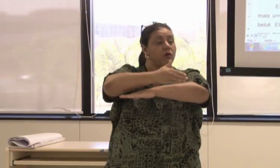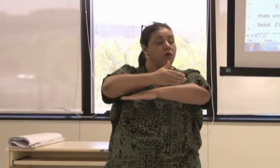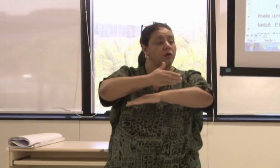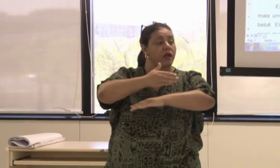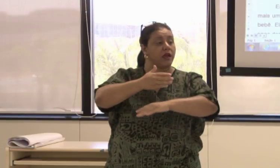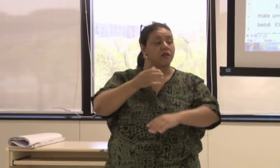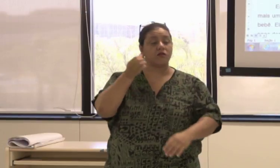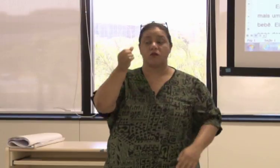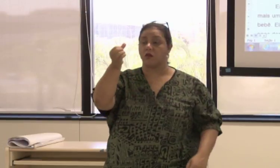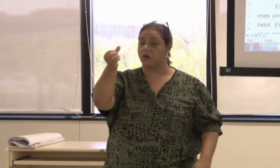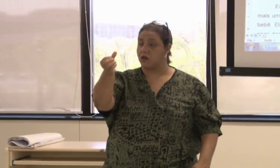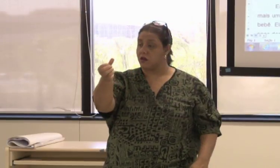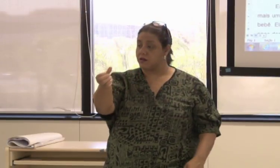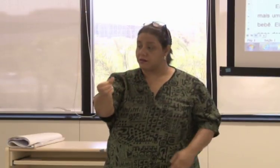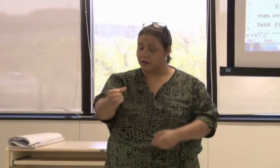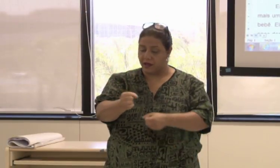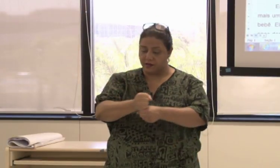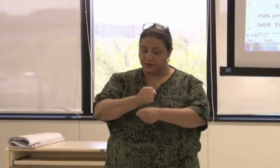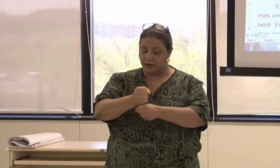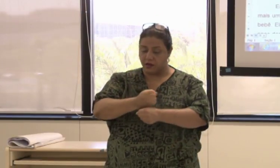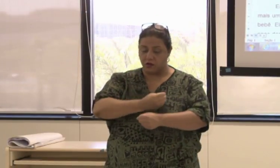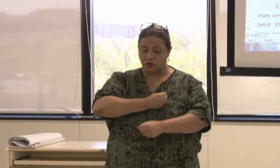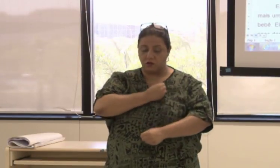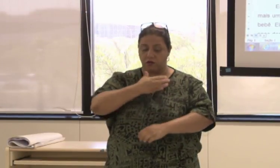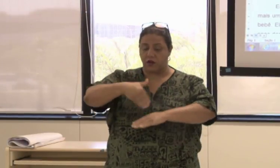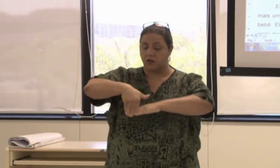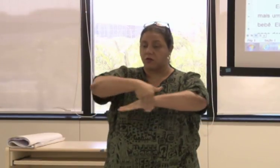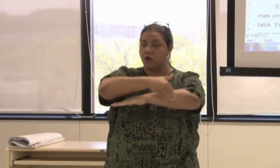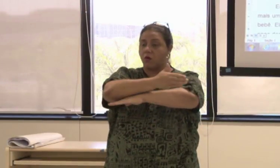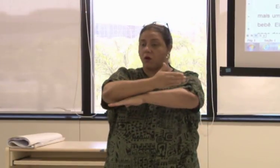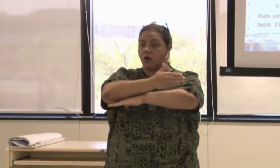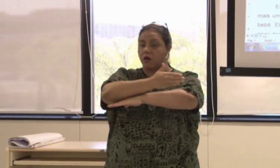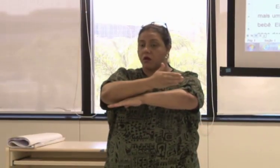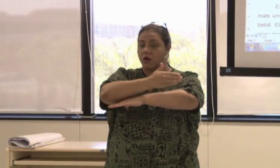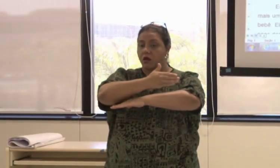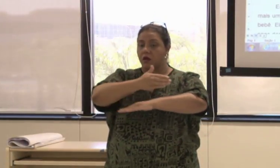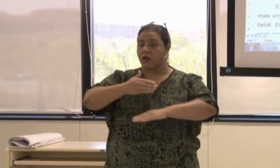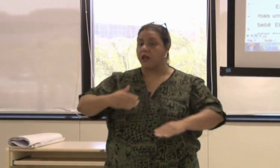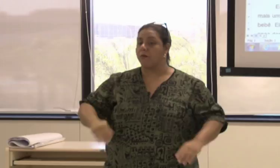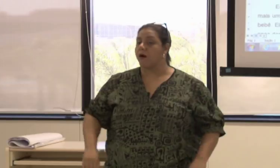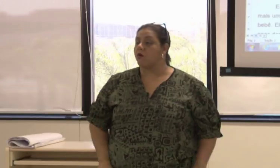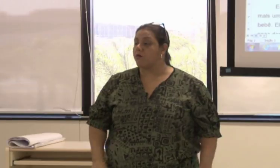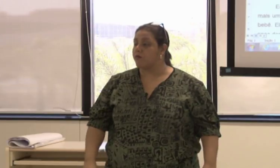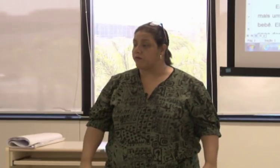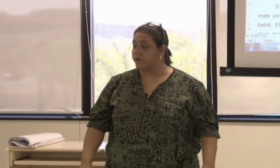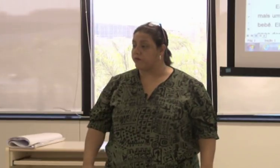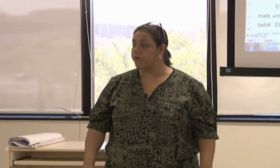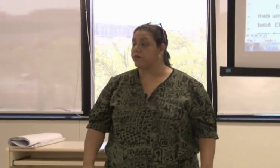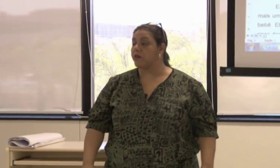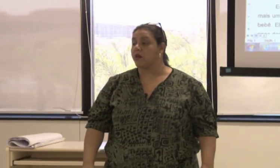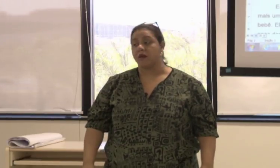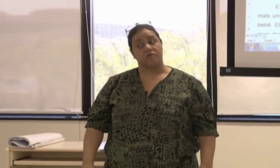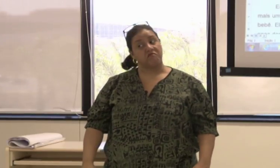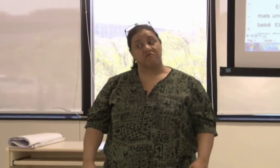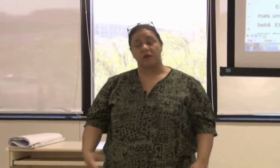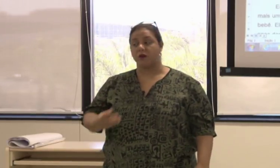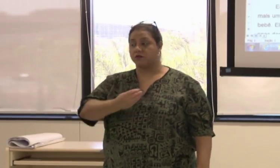O que é isso? 6 anos vivendo na rua. E a mão? Você pode